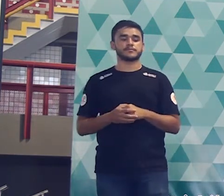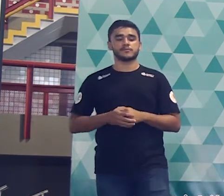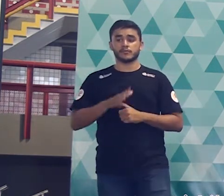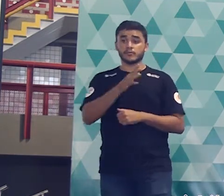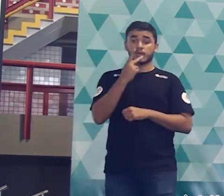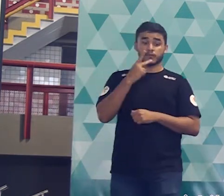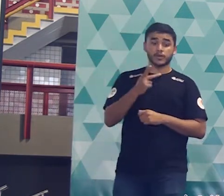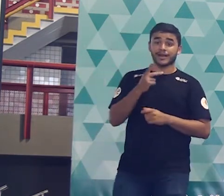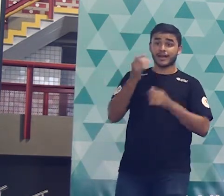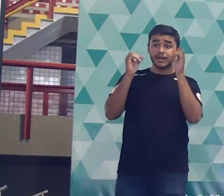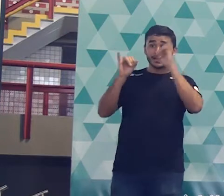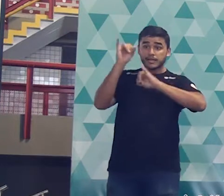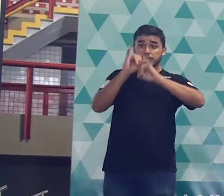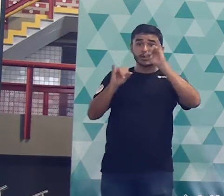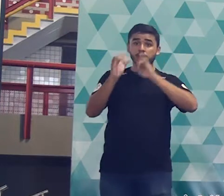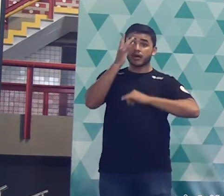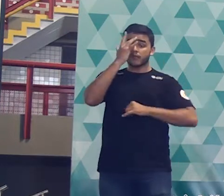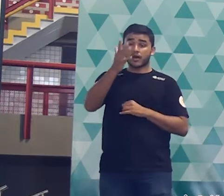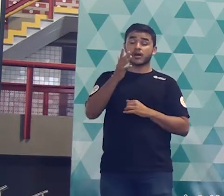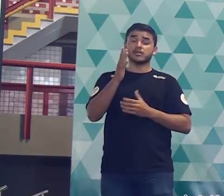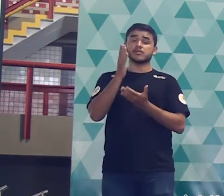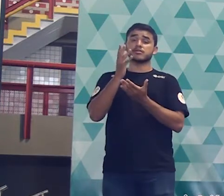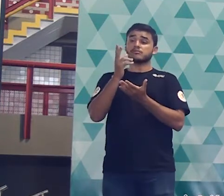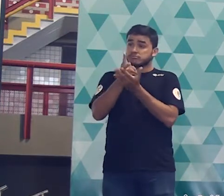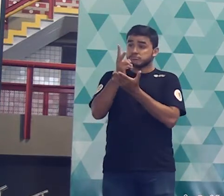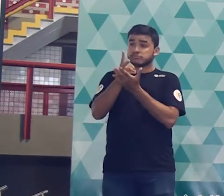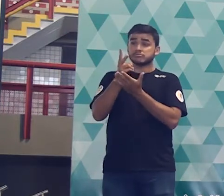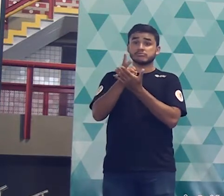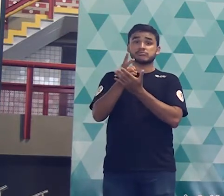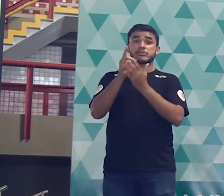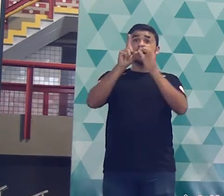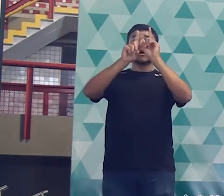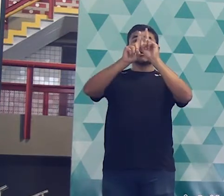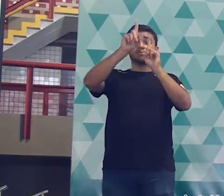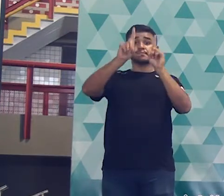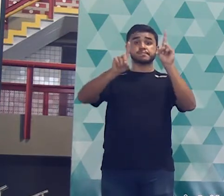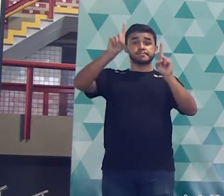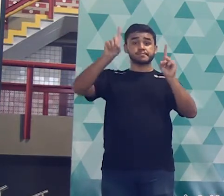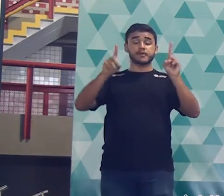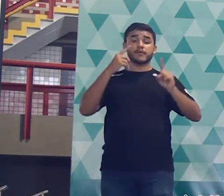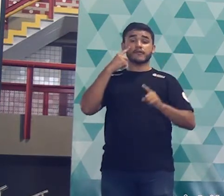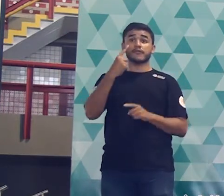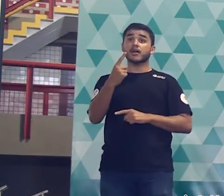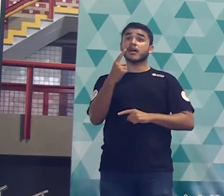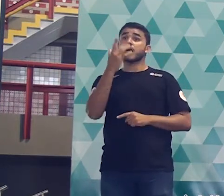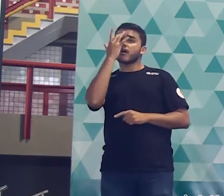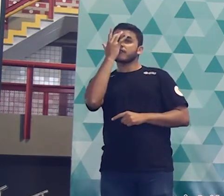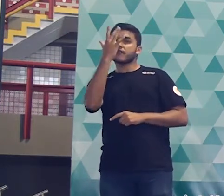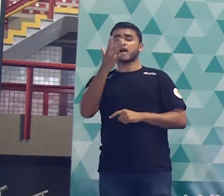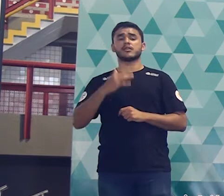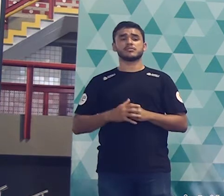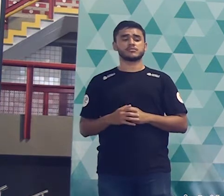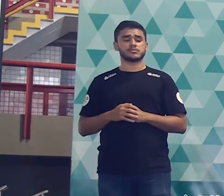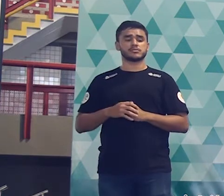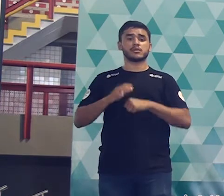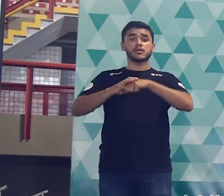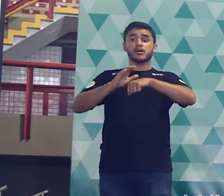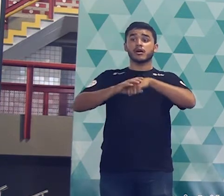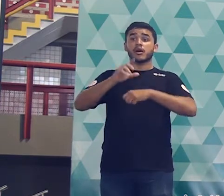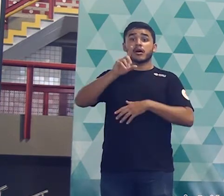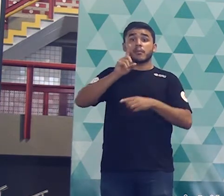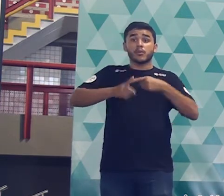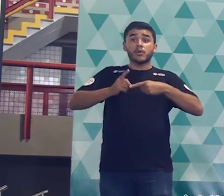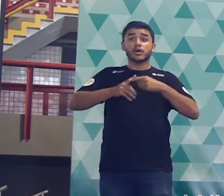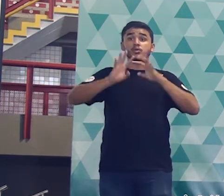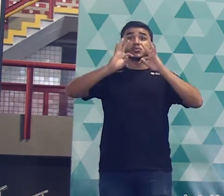ser muito fácil. E quando você pegar a questão de gráfico, aí sim. Aí tenha certeza que essa questão é a mais fácil da prova. Por quê? Porque ali